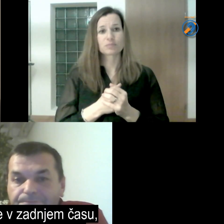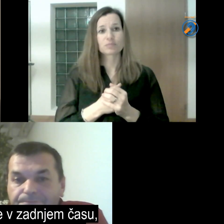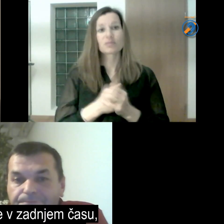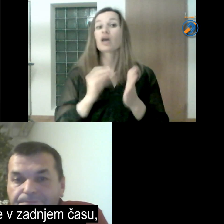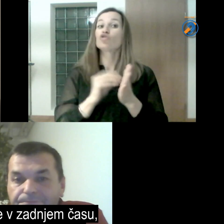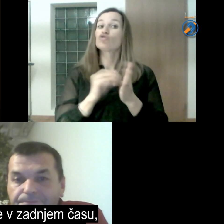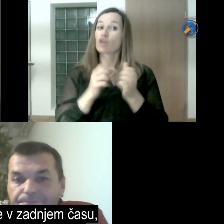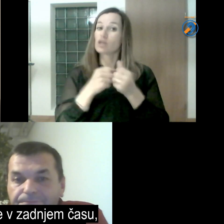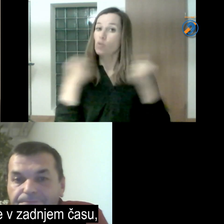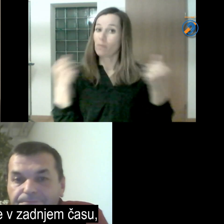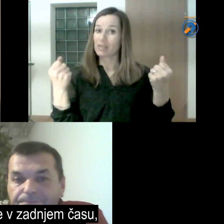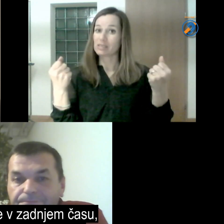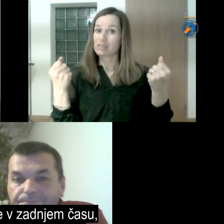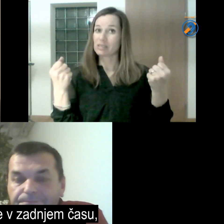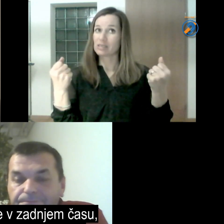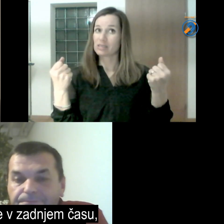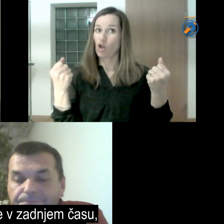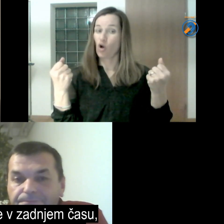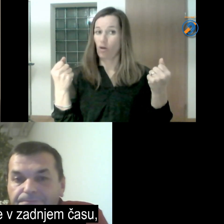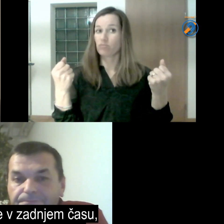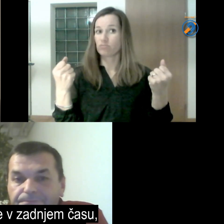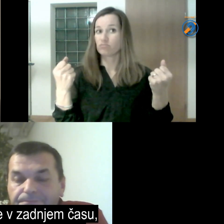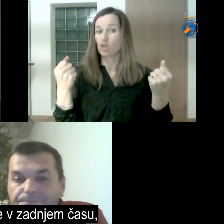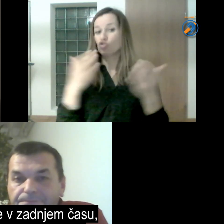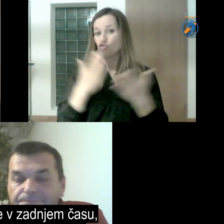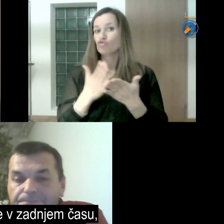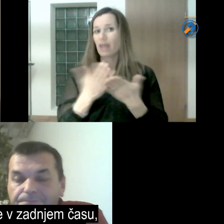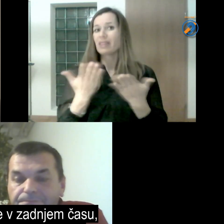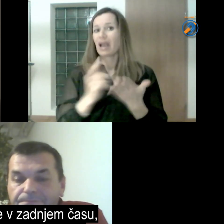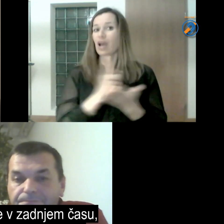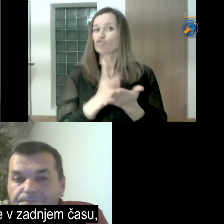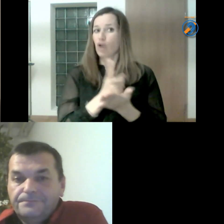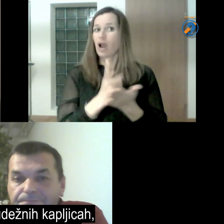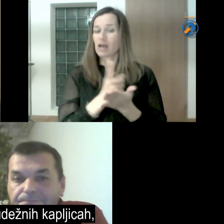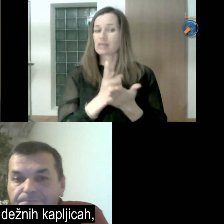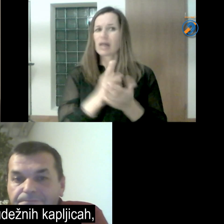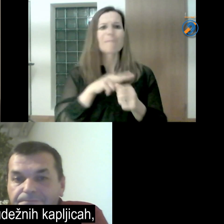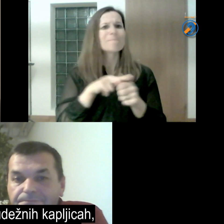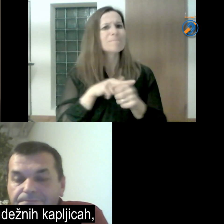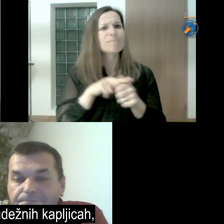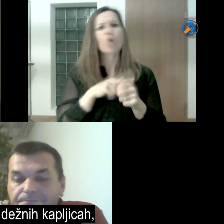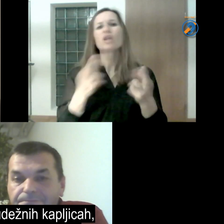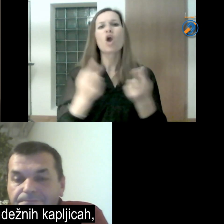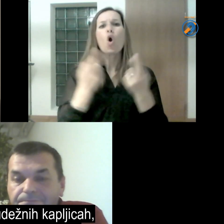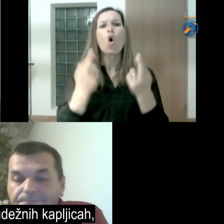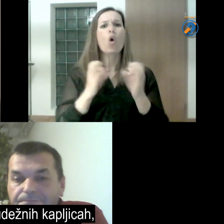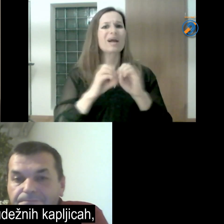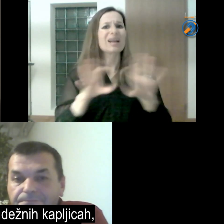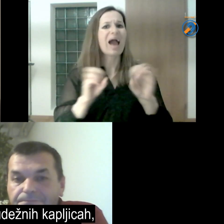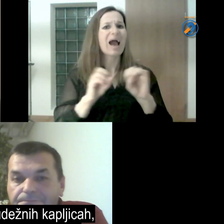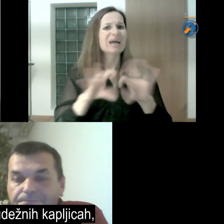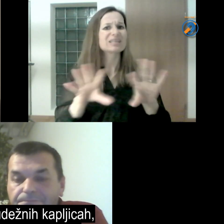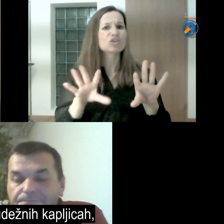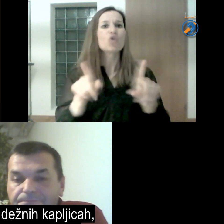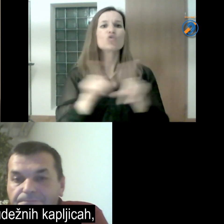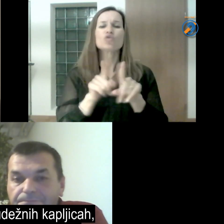Časopisi so ne samo v zadnjem času, ampak kar že nekaj časa polni oglasov tudi o